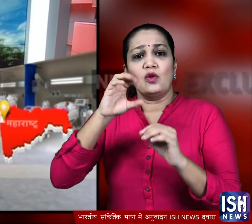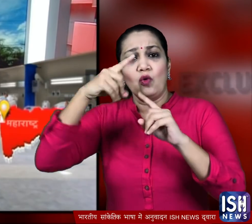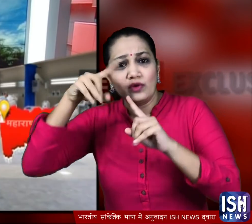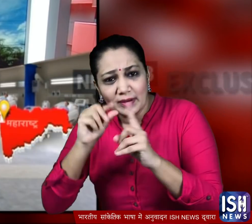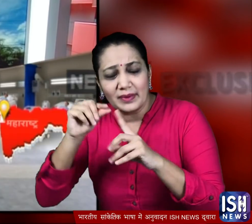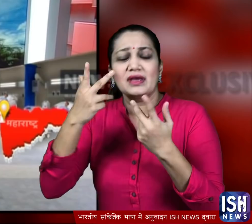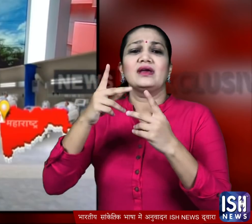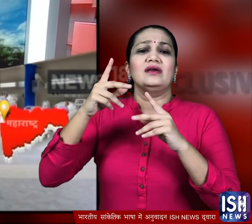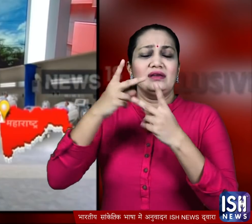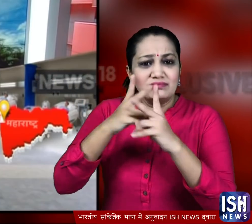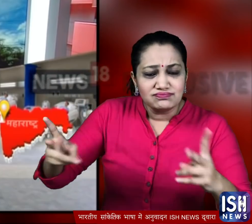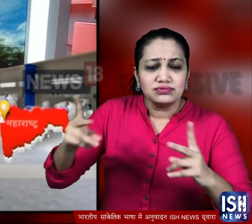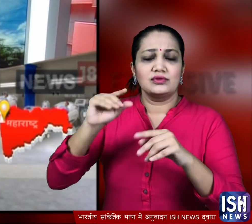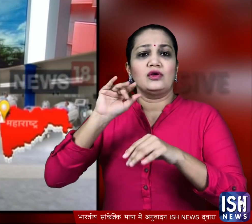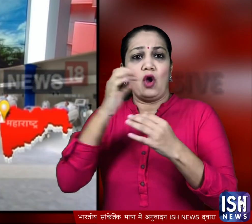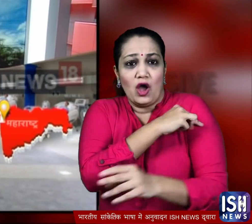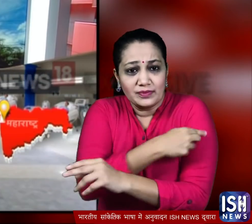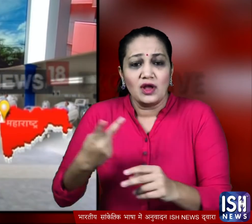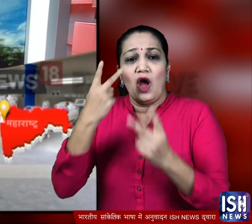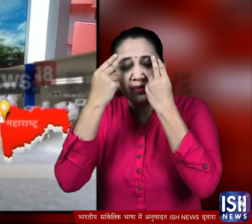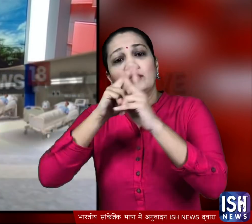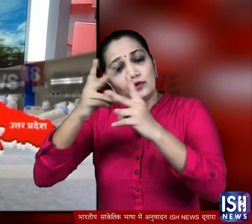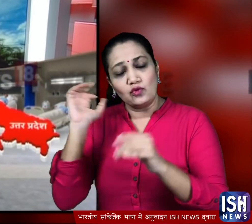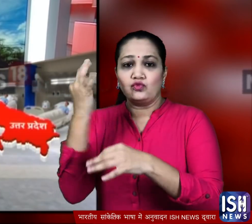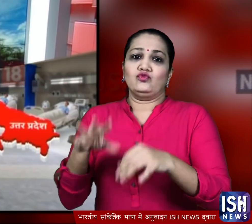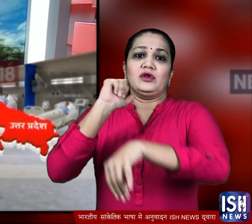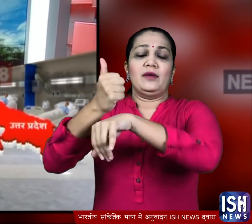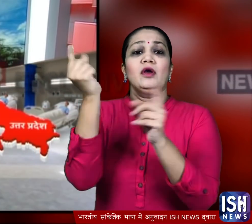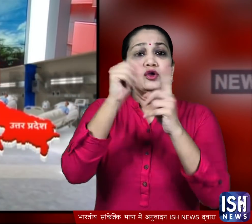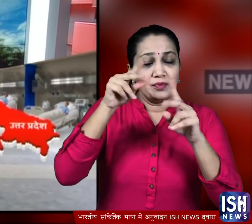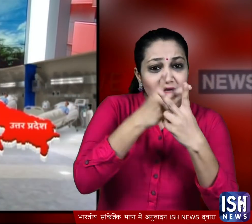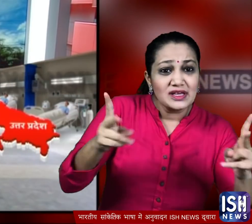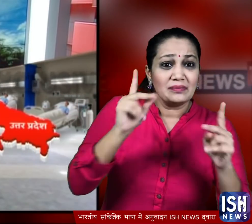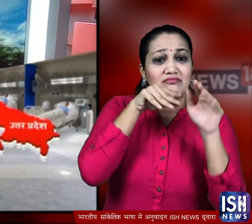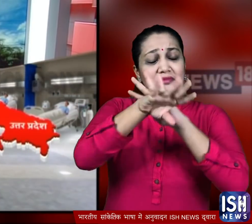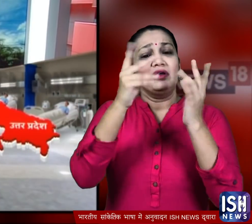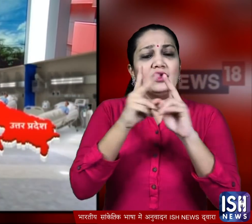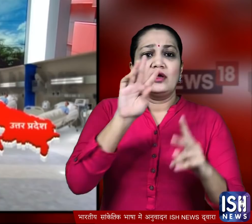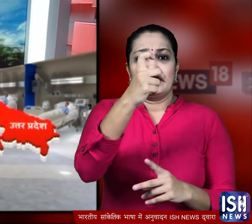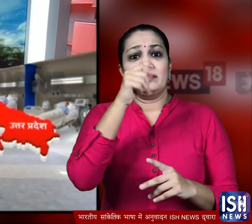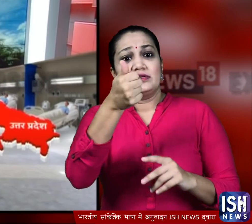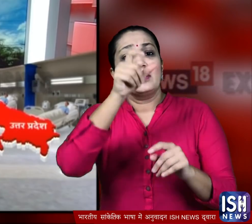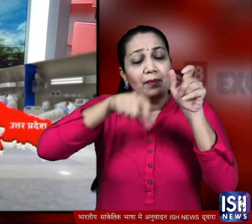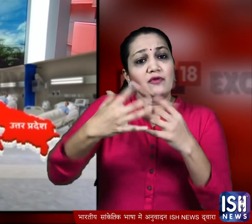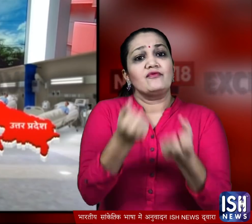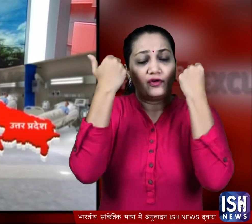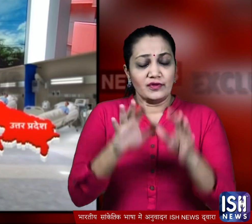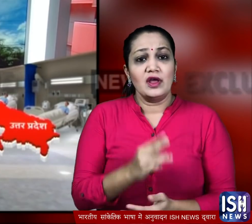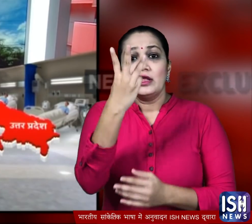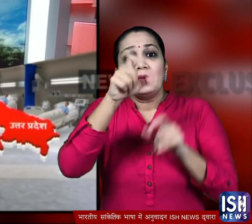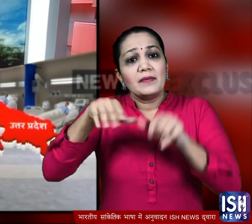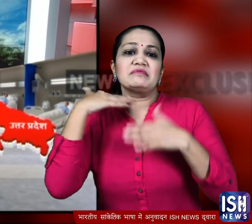स्पेशल अस्पताल, ओपीडी और ऑपरेशन थिएटर बनाने के निर्देश दिए गए। उत्तर प्रदेश के अलग अलग जिलों में भी अब तक इस बीमारी के 76 मरीज